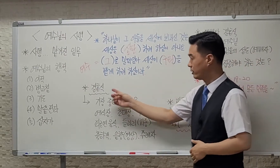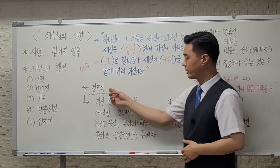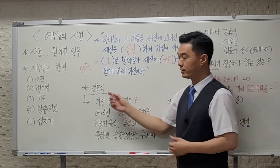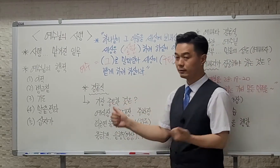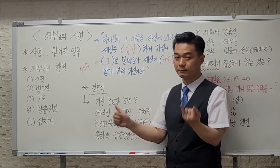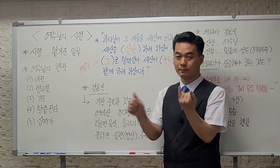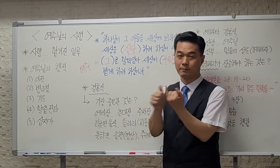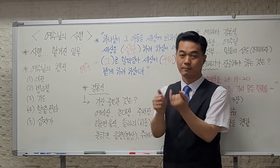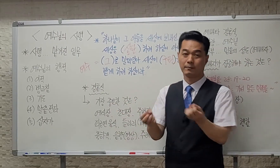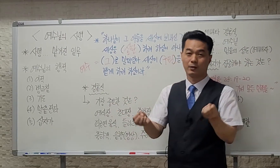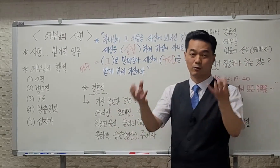결혼식